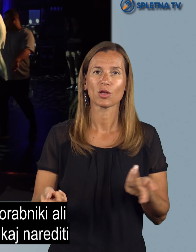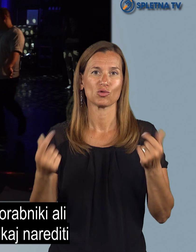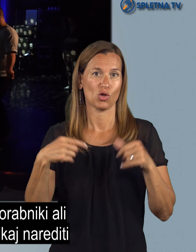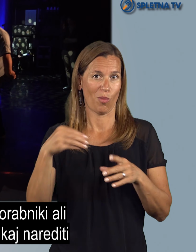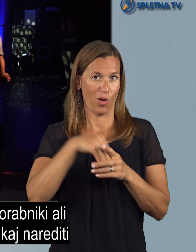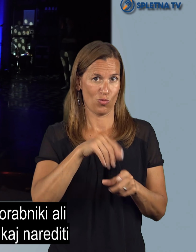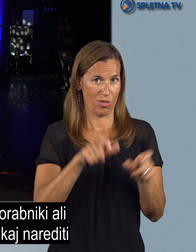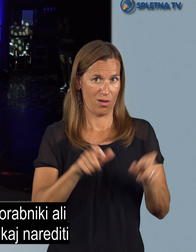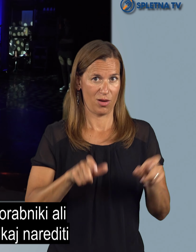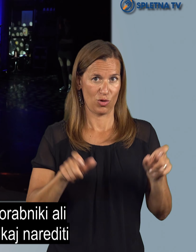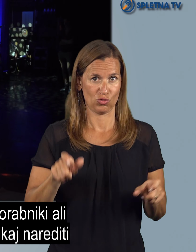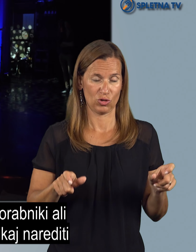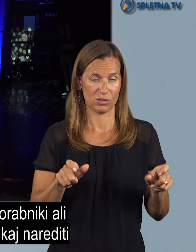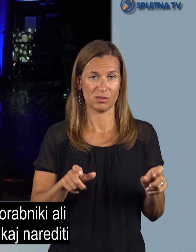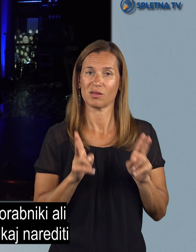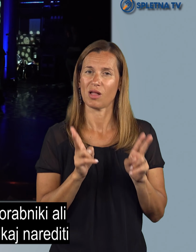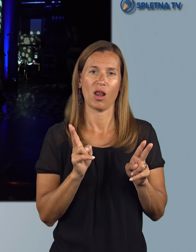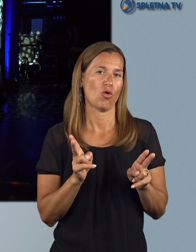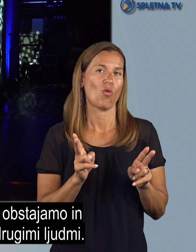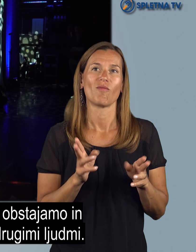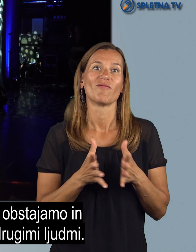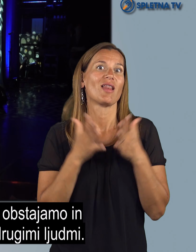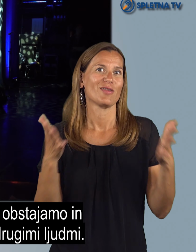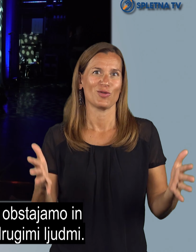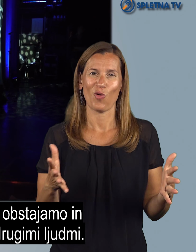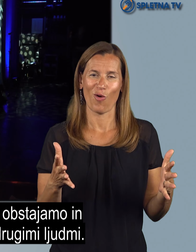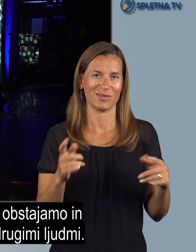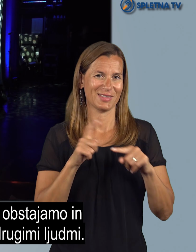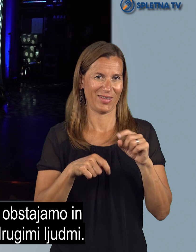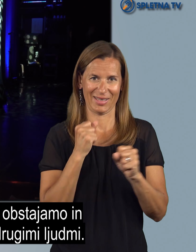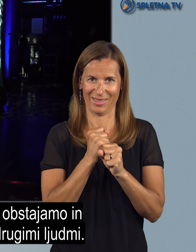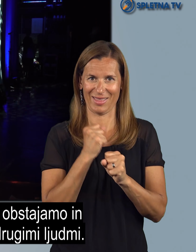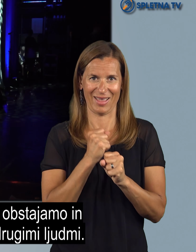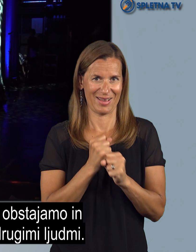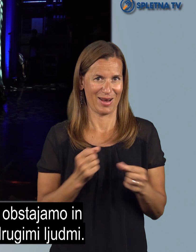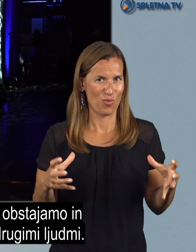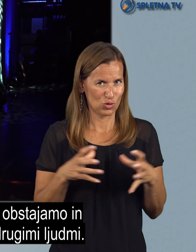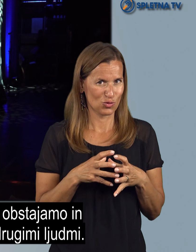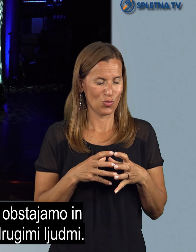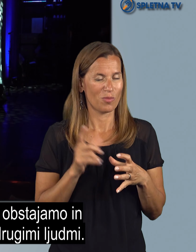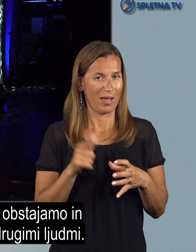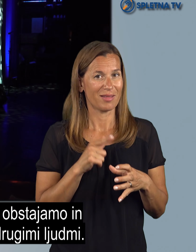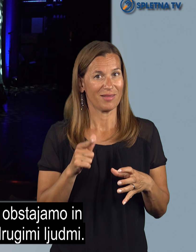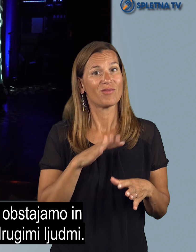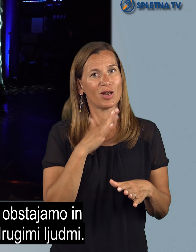uporabniki ali udeleženci se res da marsikaj z njimi narediti in marsikaj